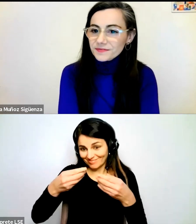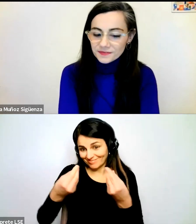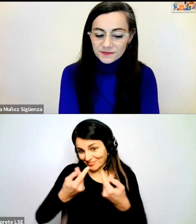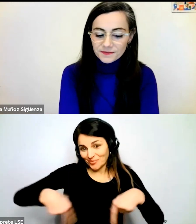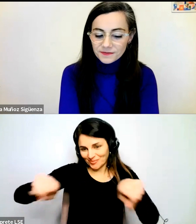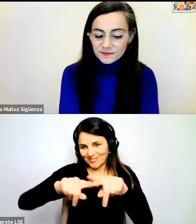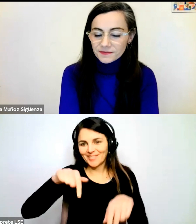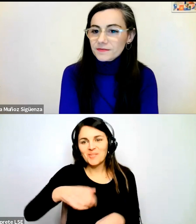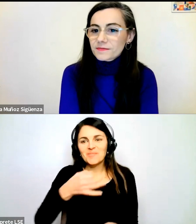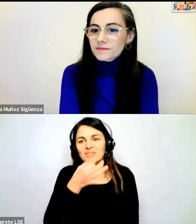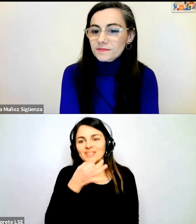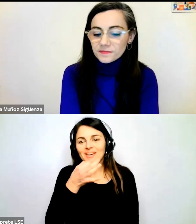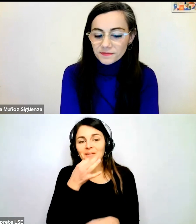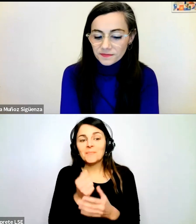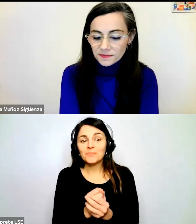Eh,